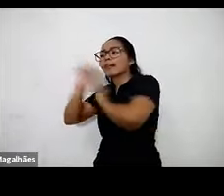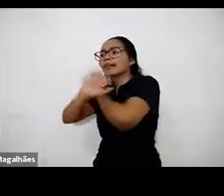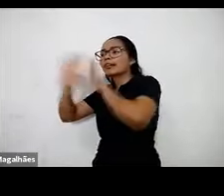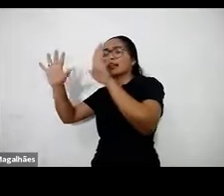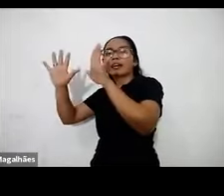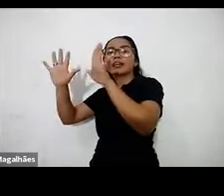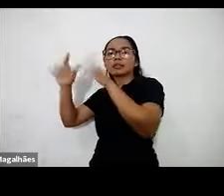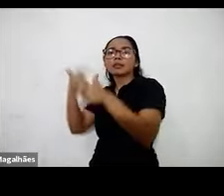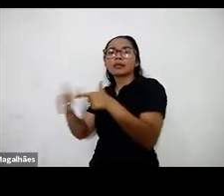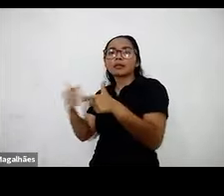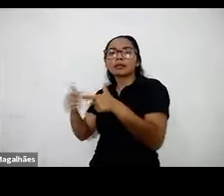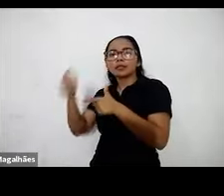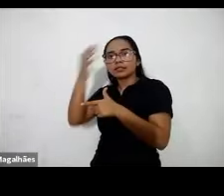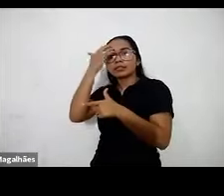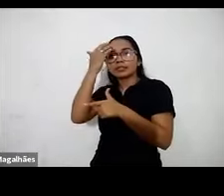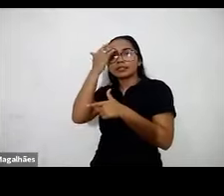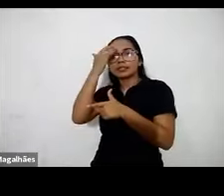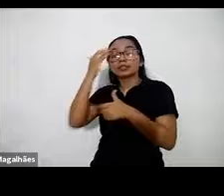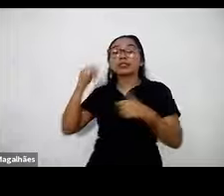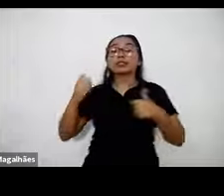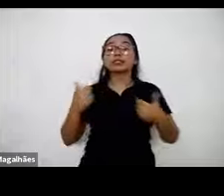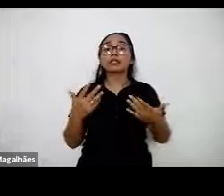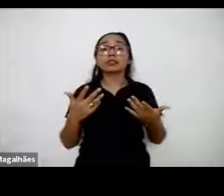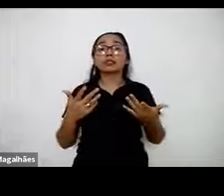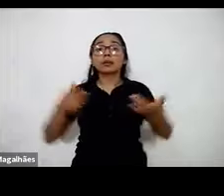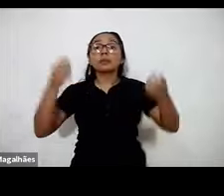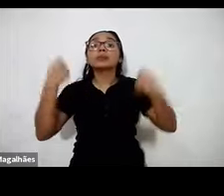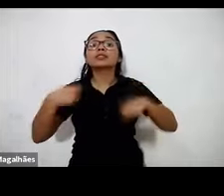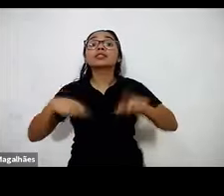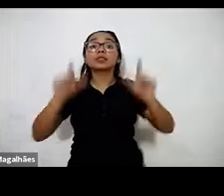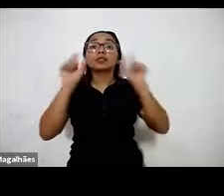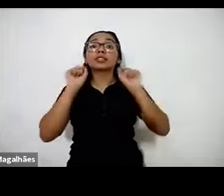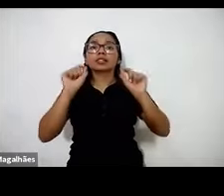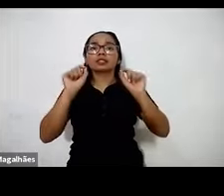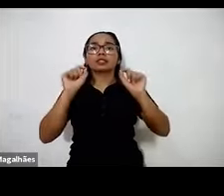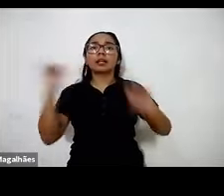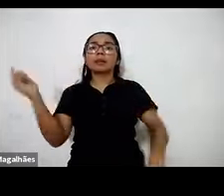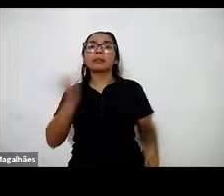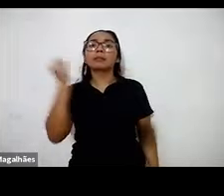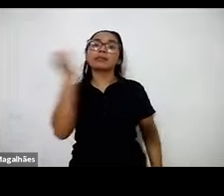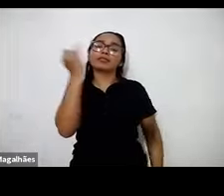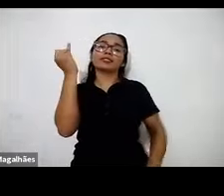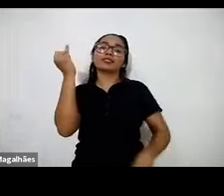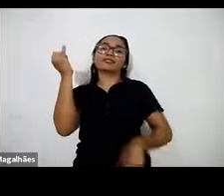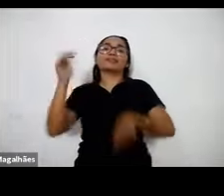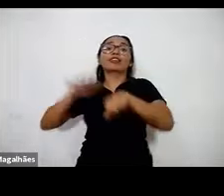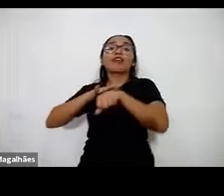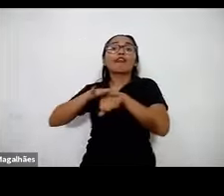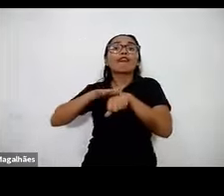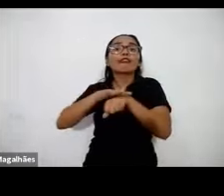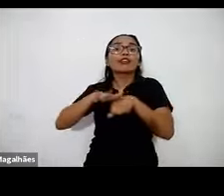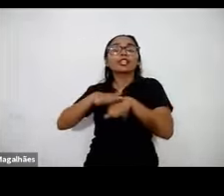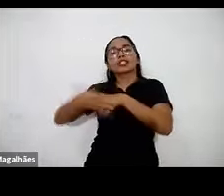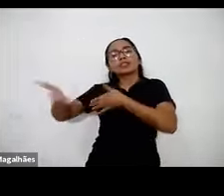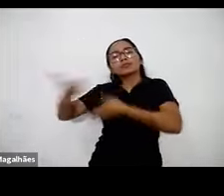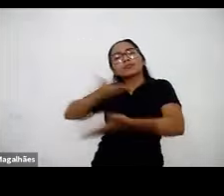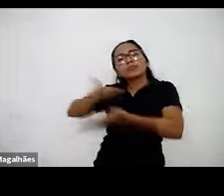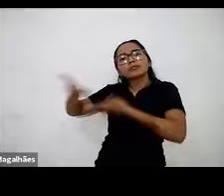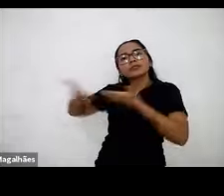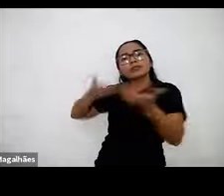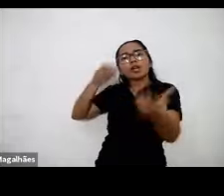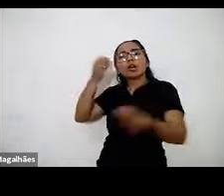no serviço, é necessário conversar com as pessoas a partir da sua relação com o território, com